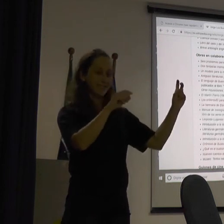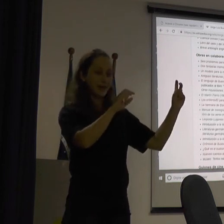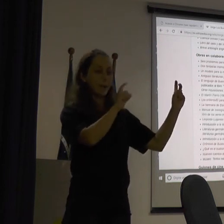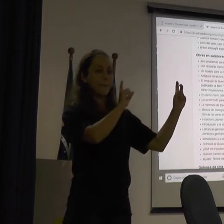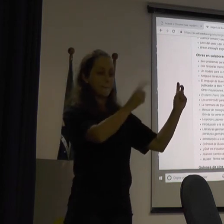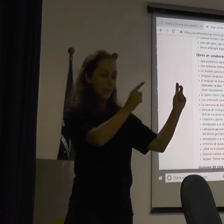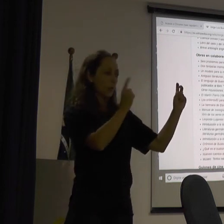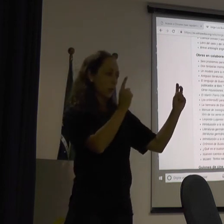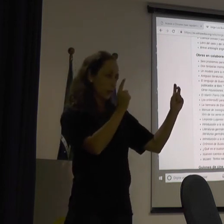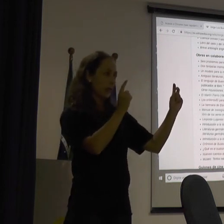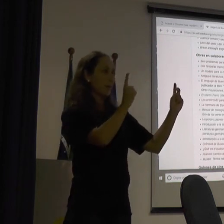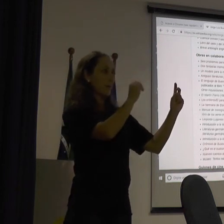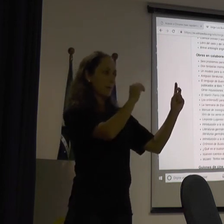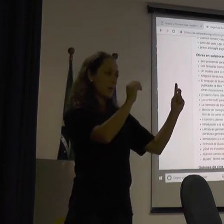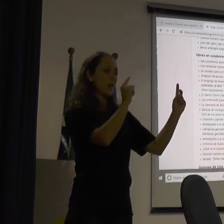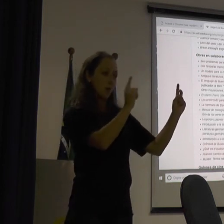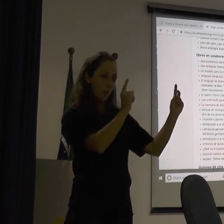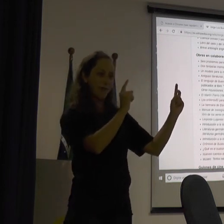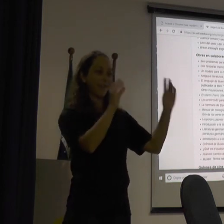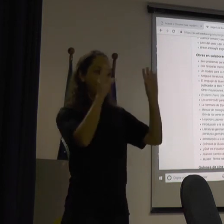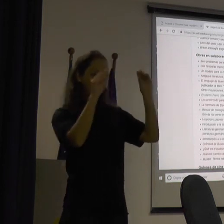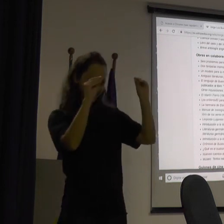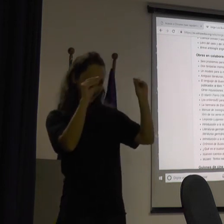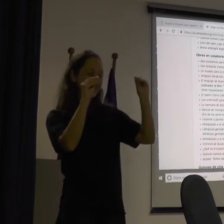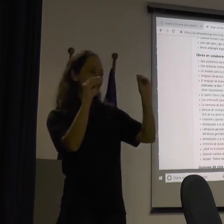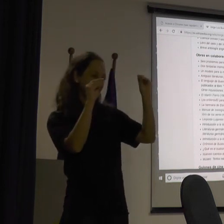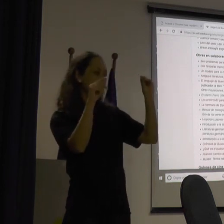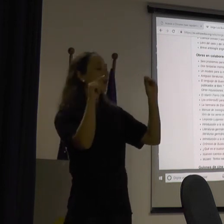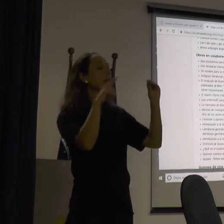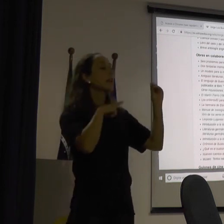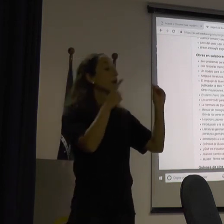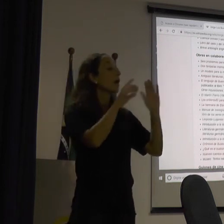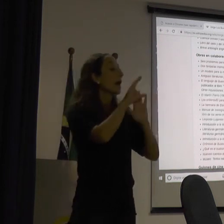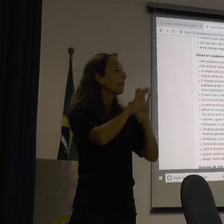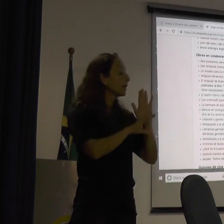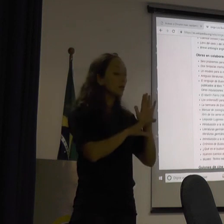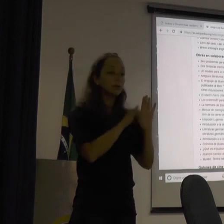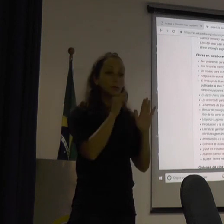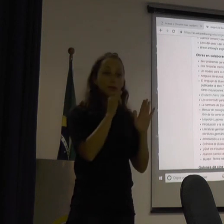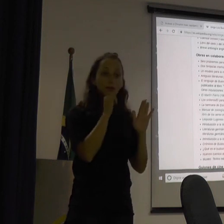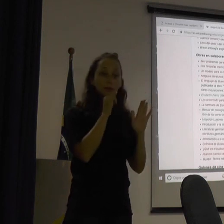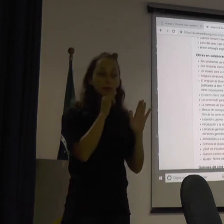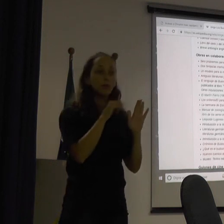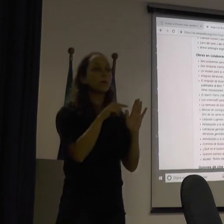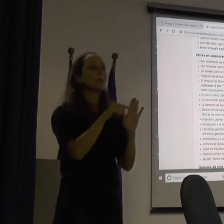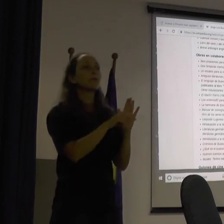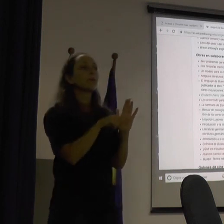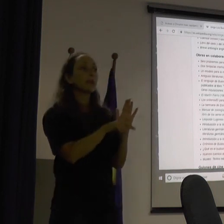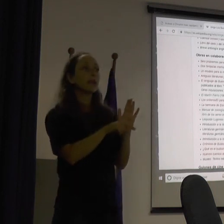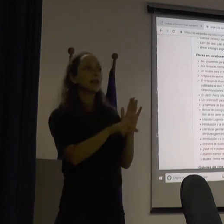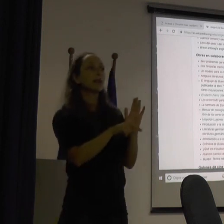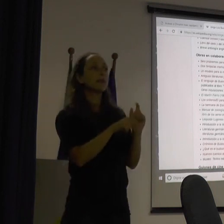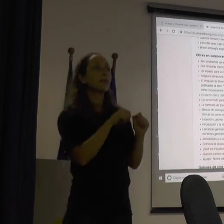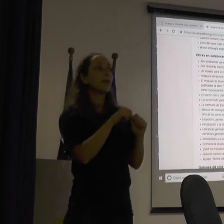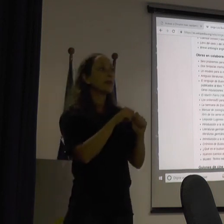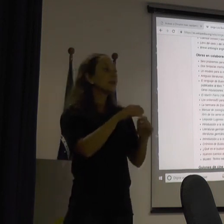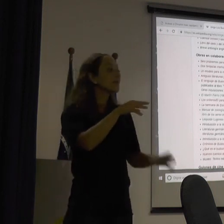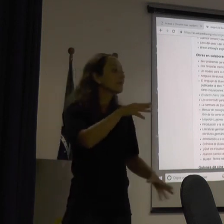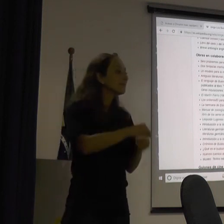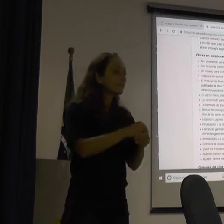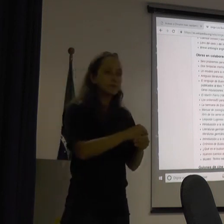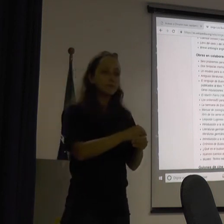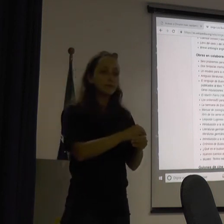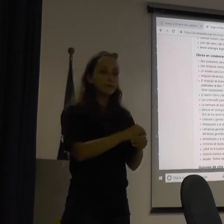originais. Quais algum desses capítulos? Simbá, o marinheiro, Ali Babá, os 40 ladrões. Quem é que vai